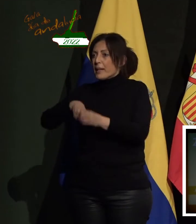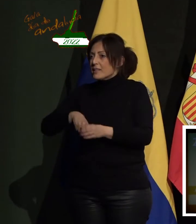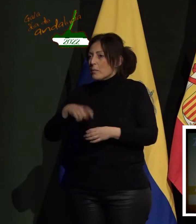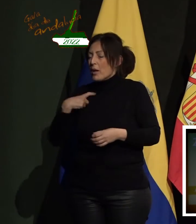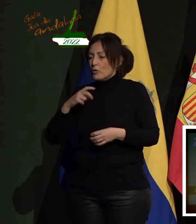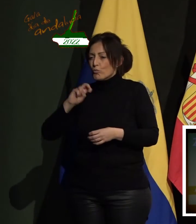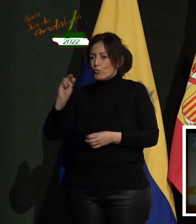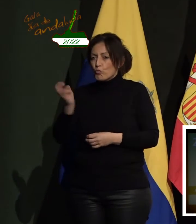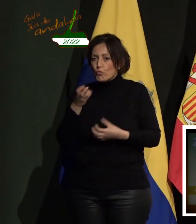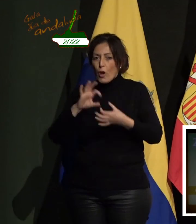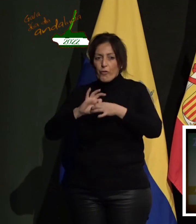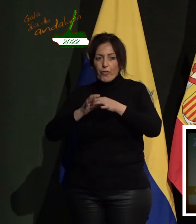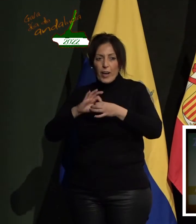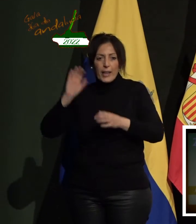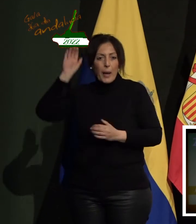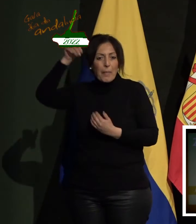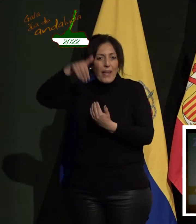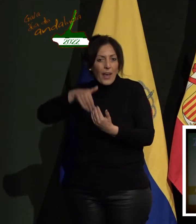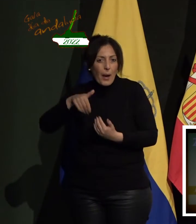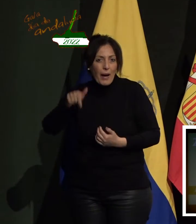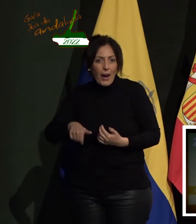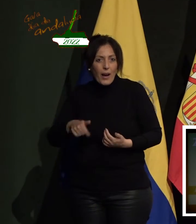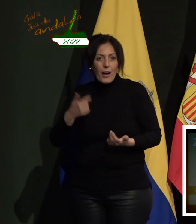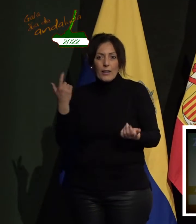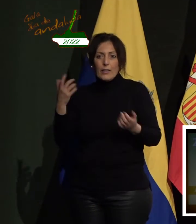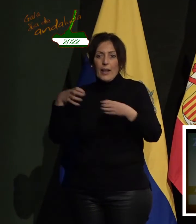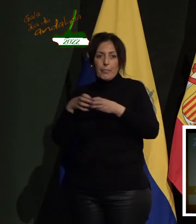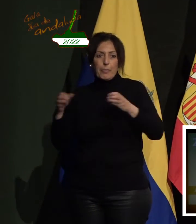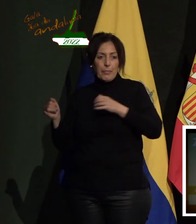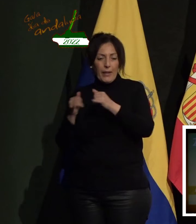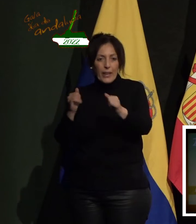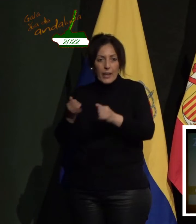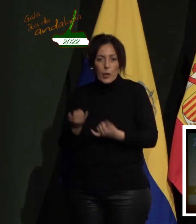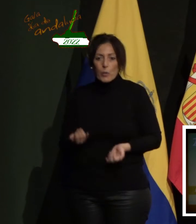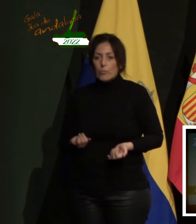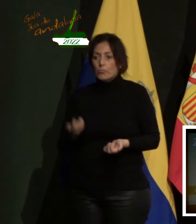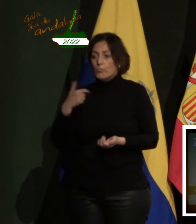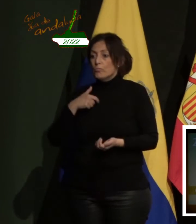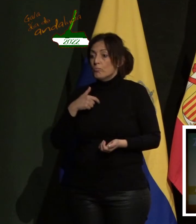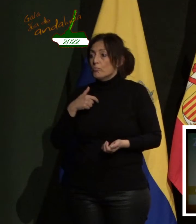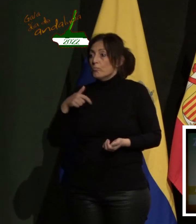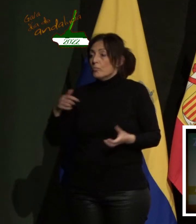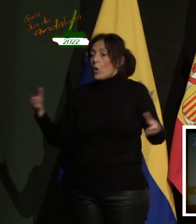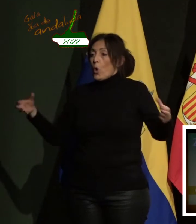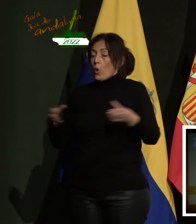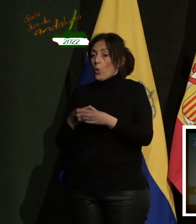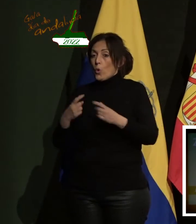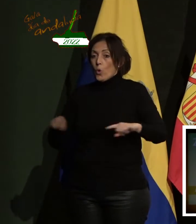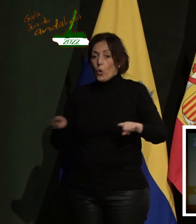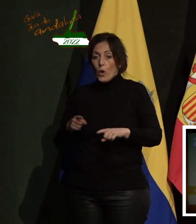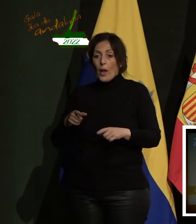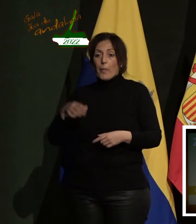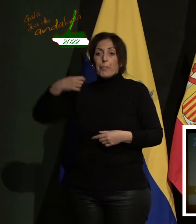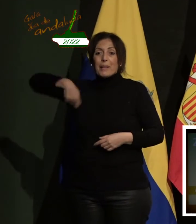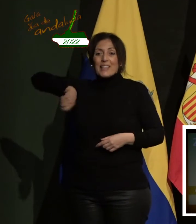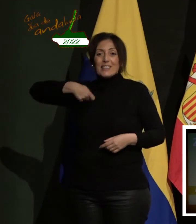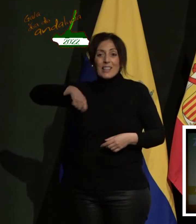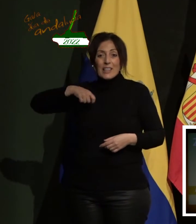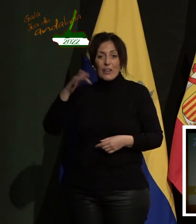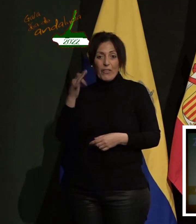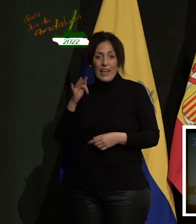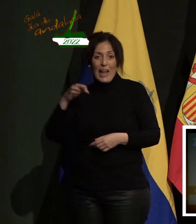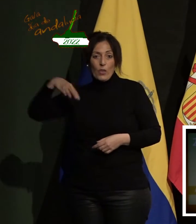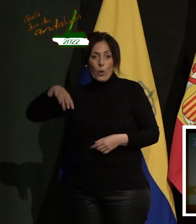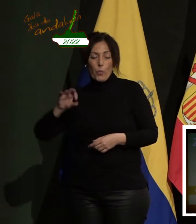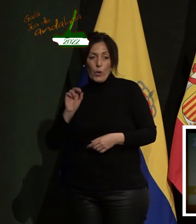ejemplo, en la Feria Medieval Palmeña, entre otros eventos. Actualmente la coral está presidida por Fernando Moedano y el coro está